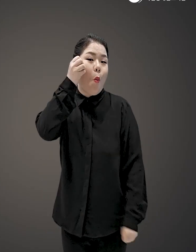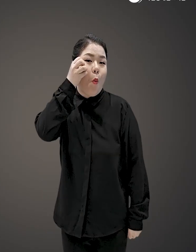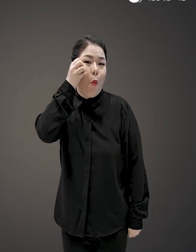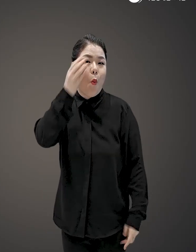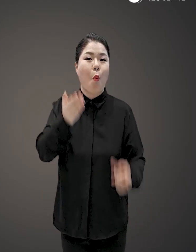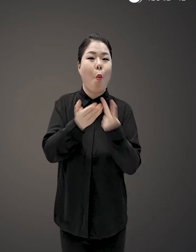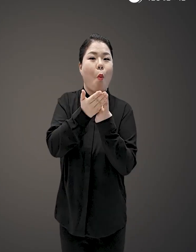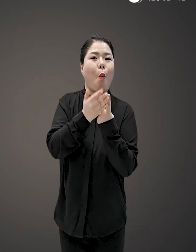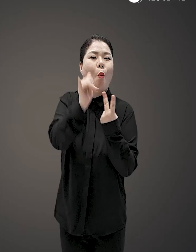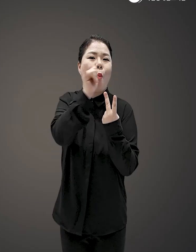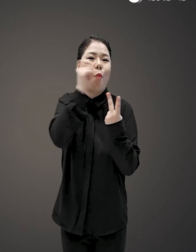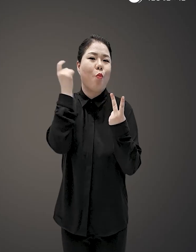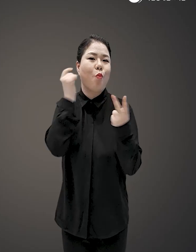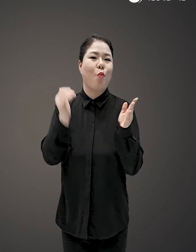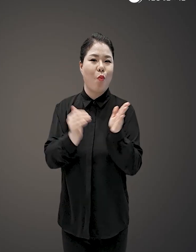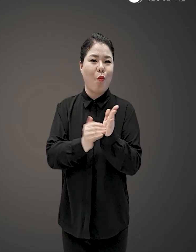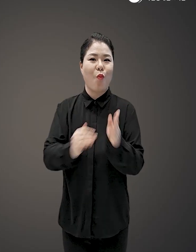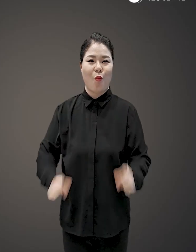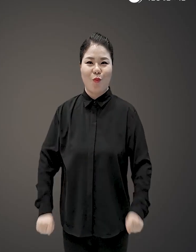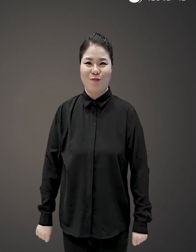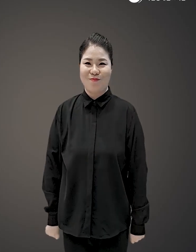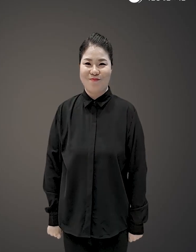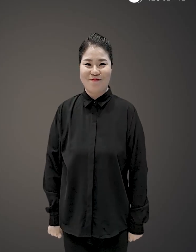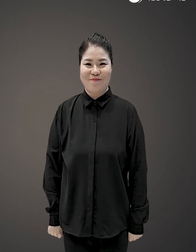섬이 있대.